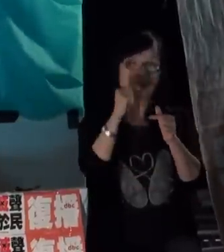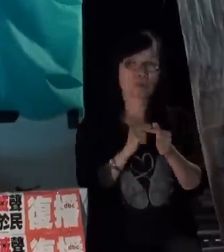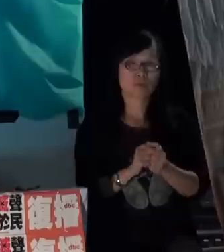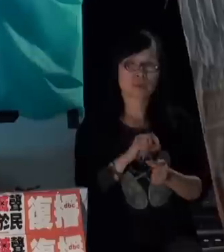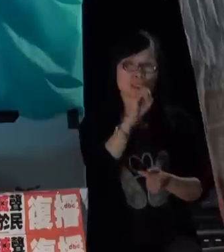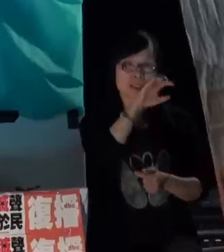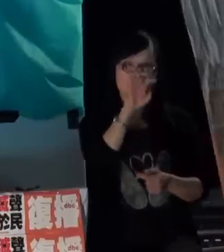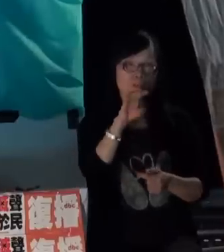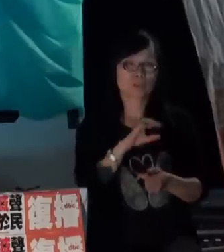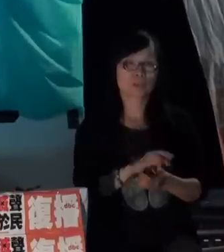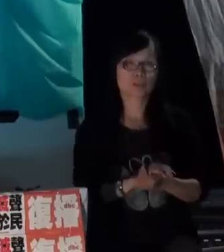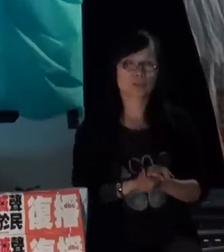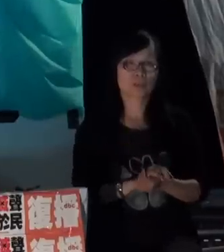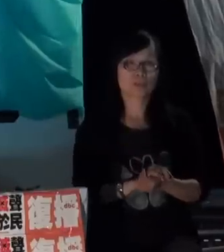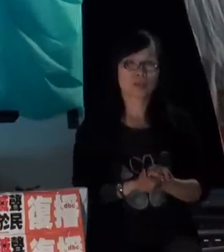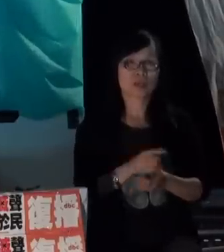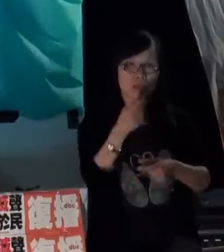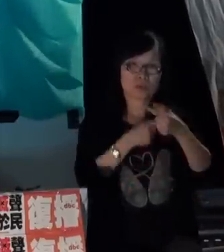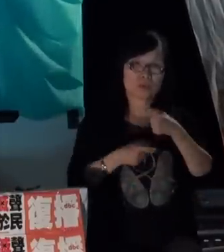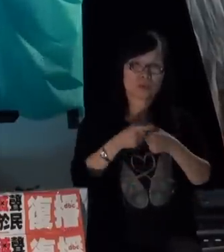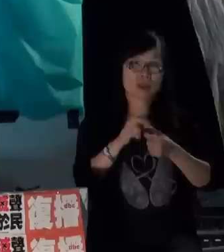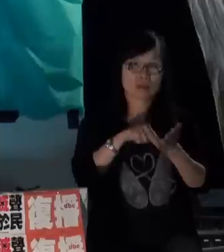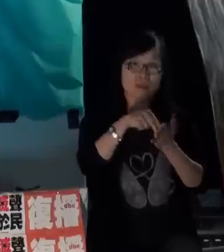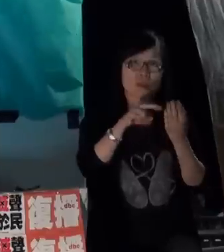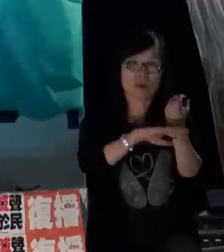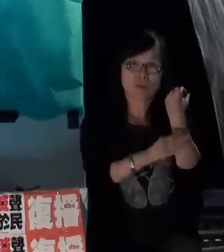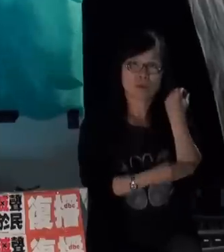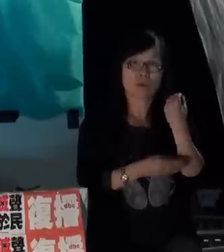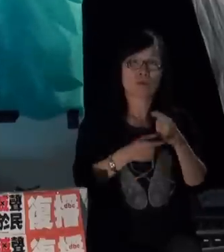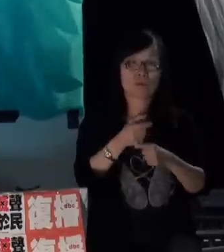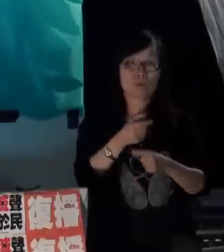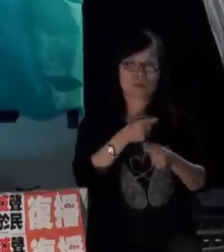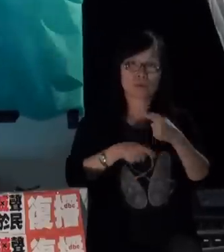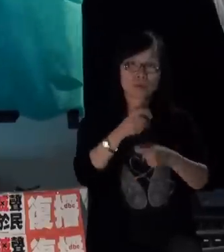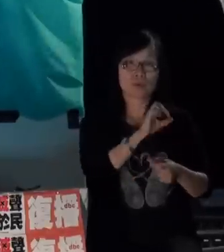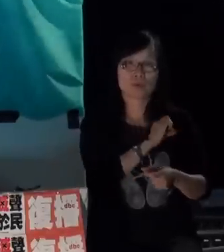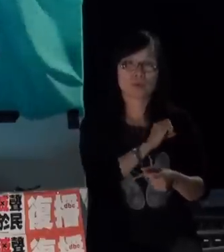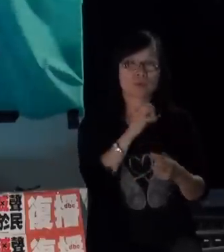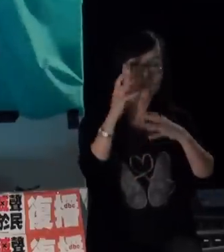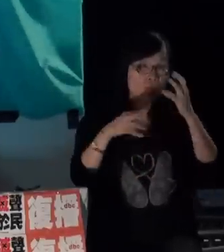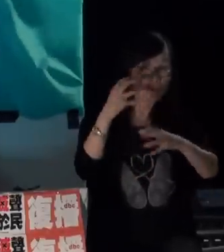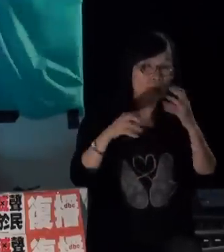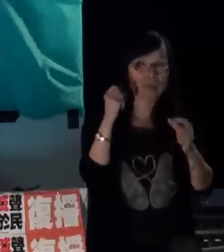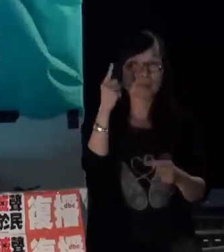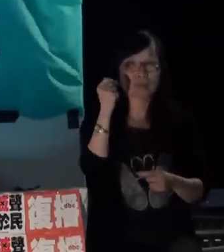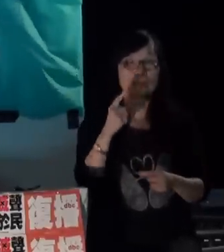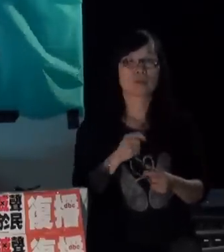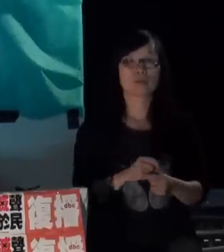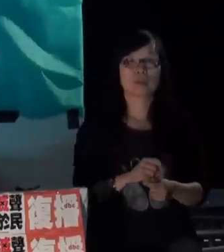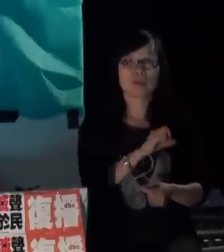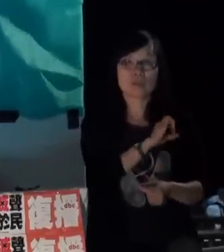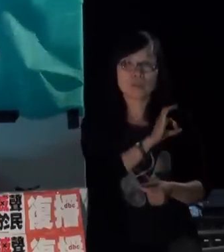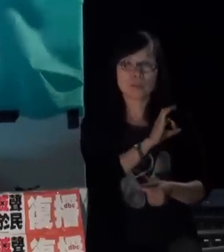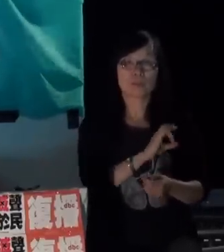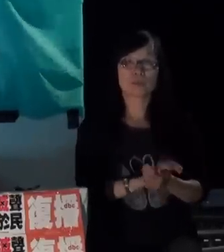就叫我就會叫呢個財呢個立法會財委會開特別會議喎，開條毛啊！ 係，我都離譜，